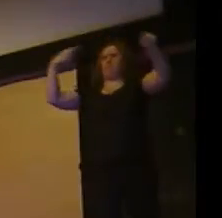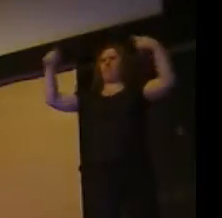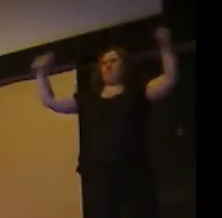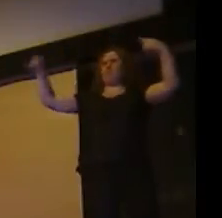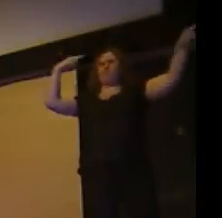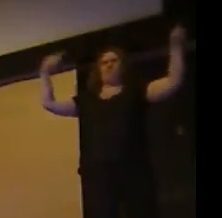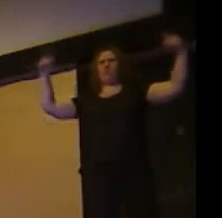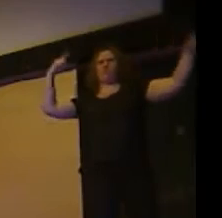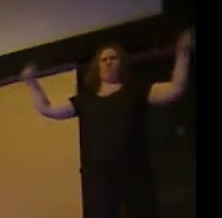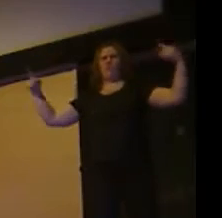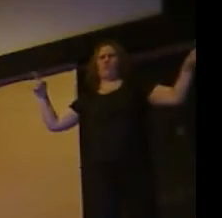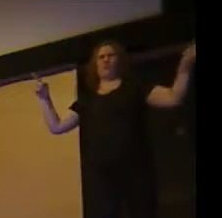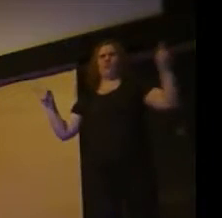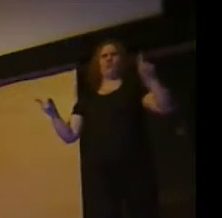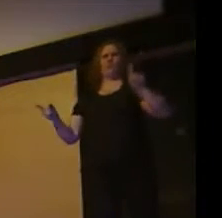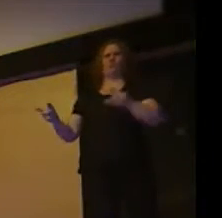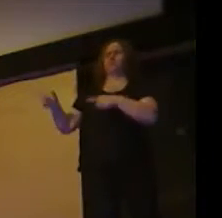Políglota.